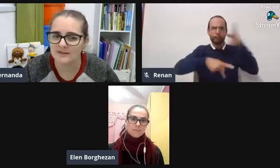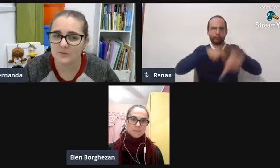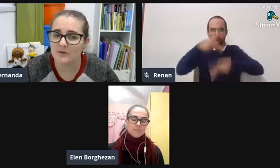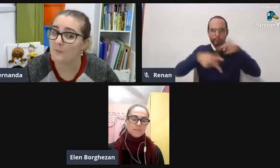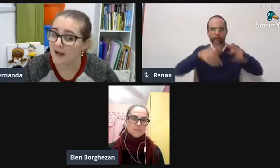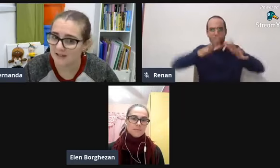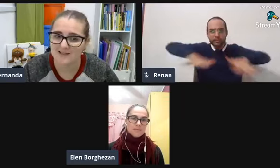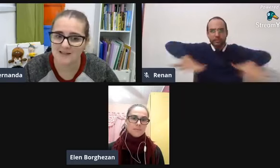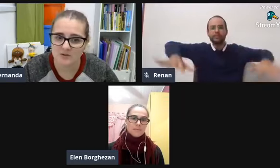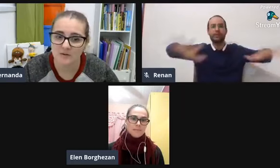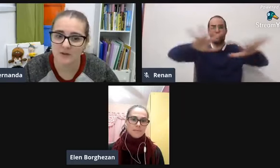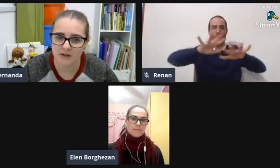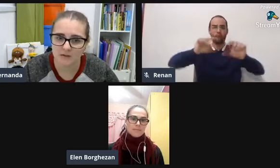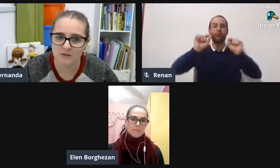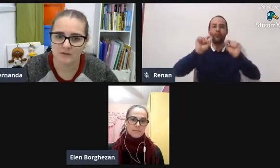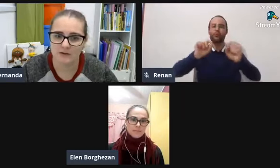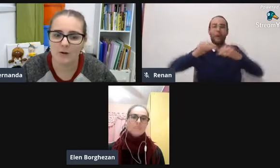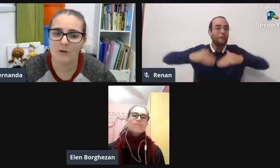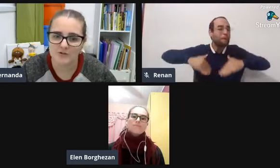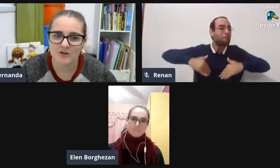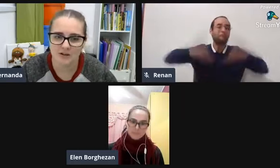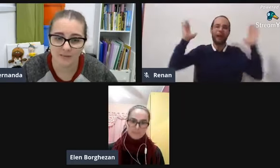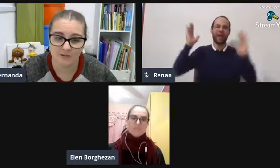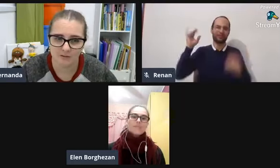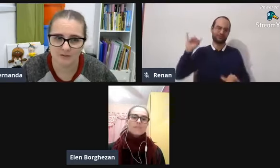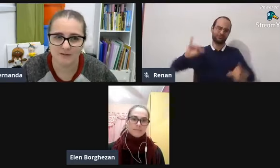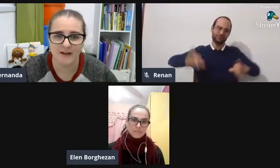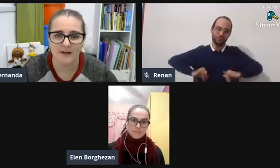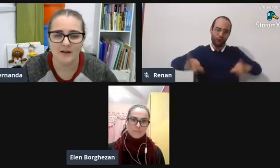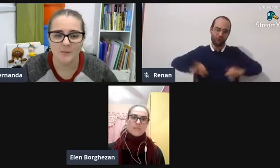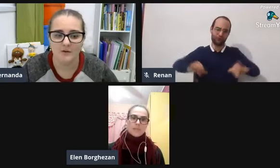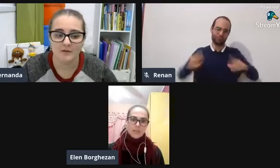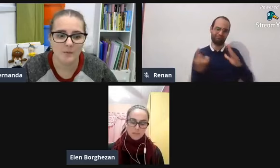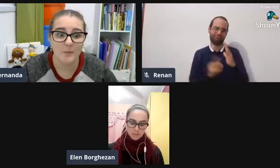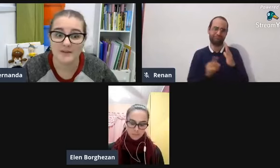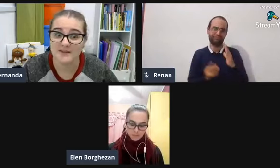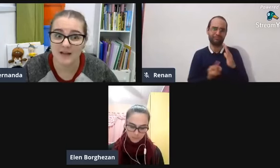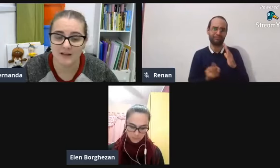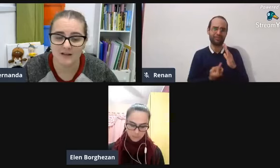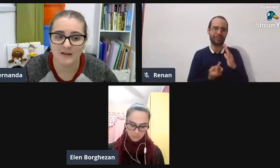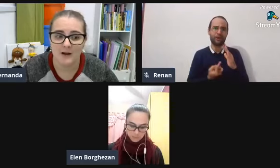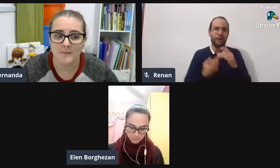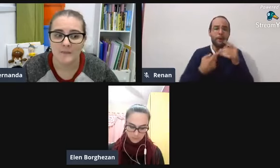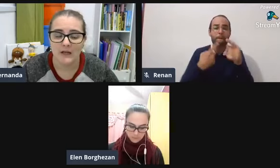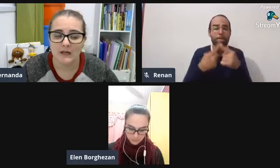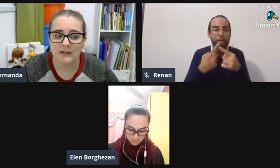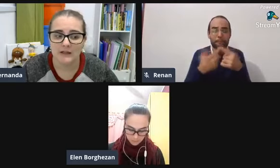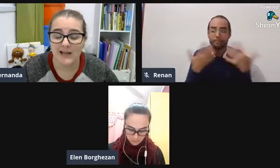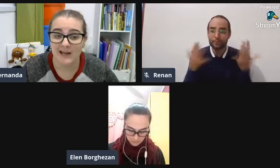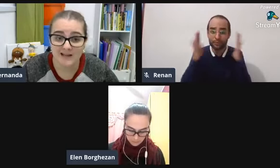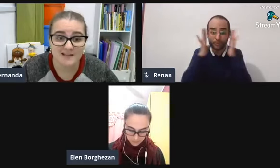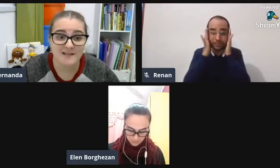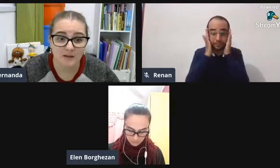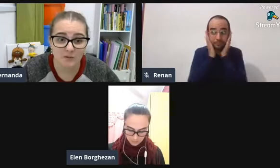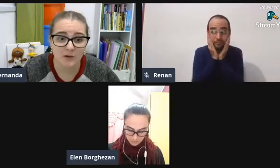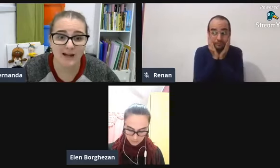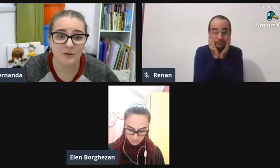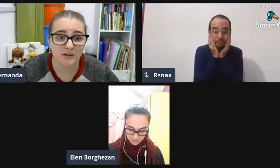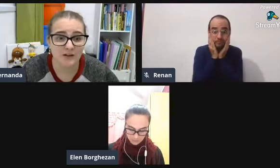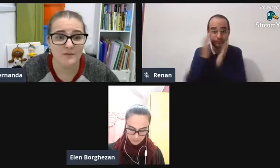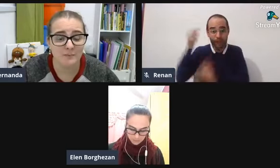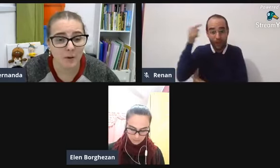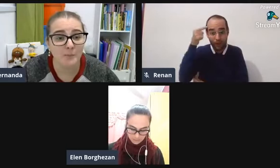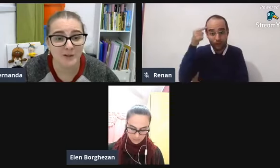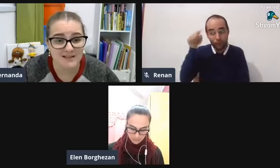a população que mais está sofrendo com o isolamento, né? Porque vamos pensar aí, eles são